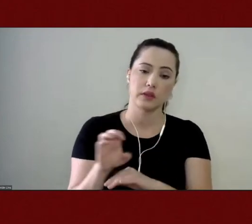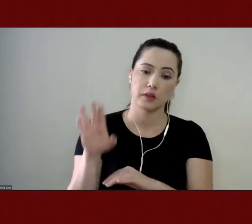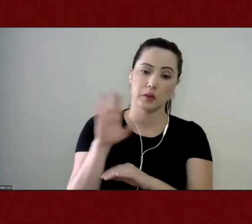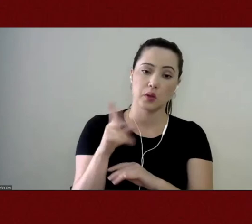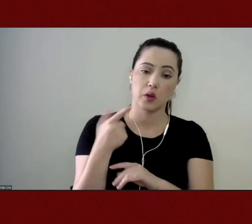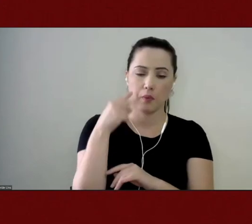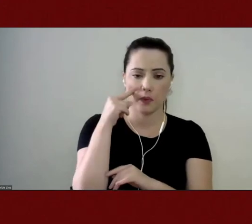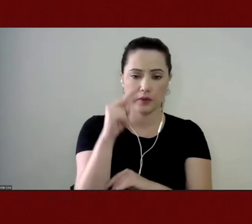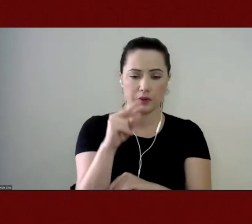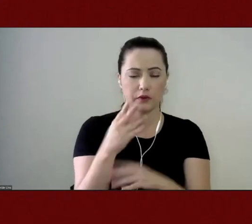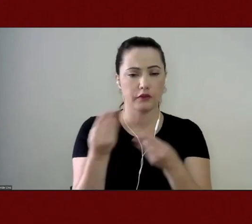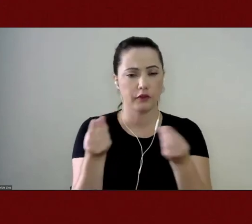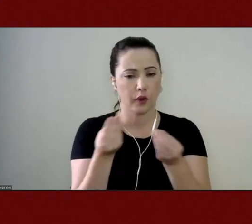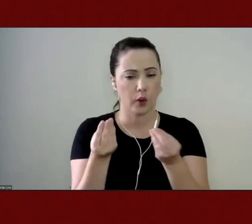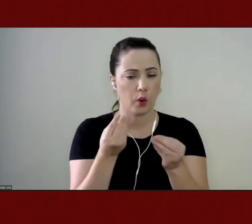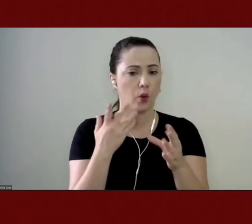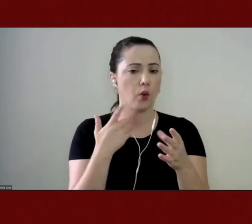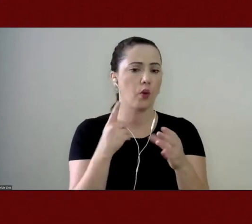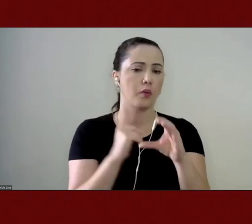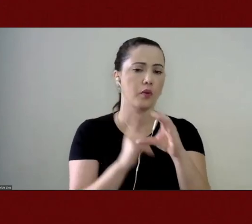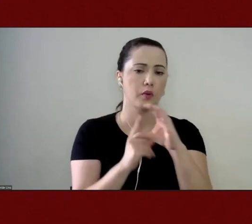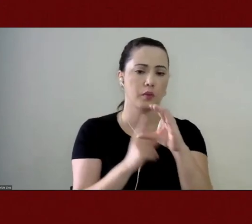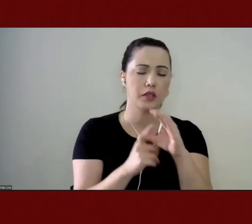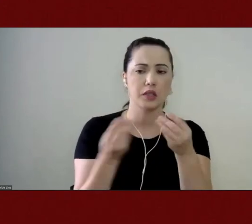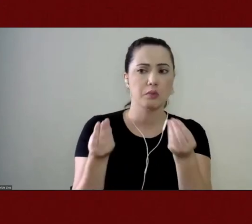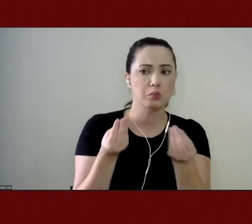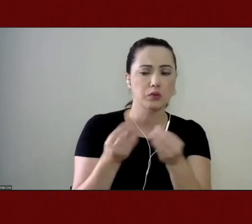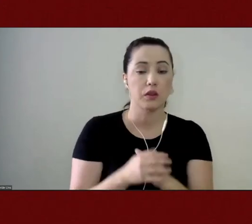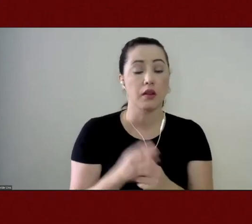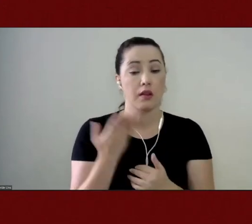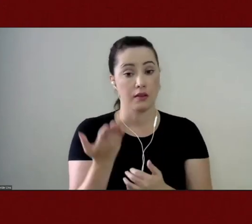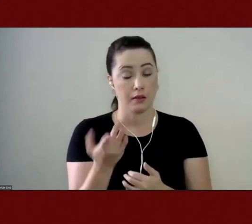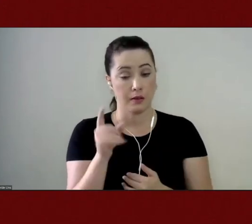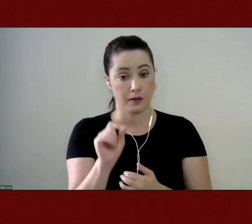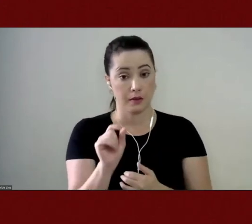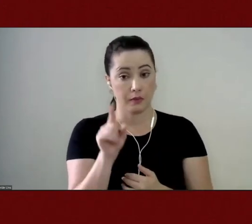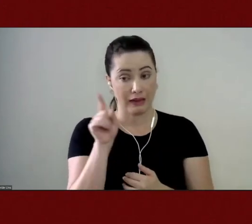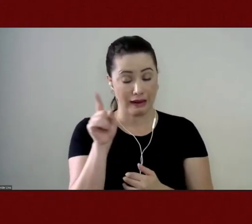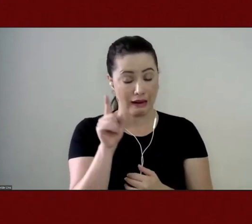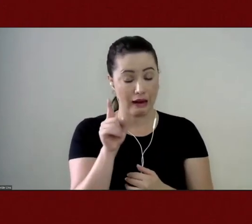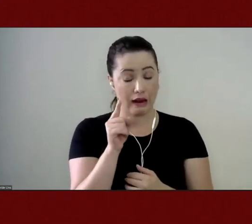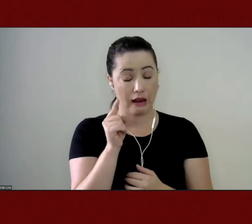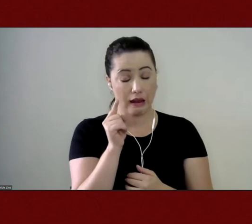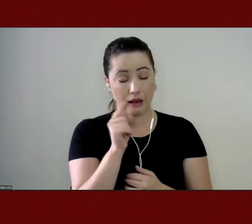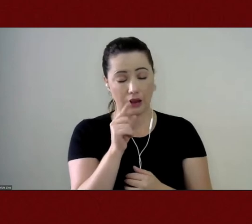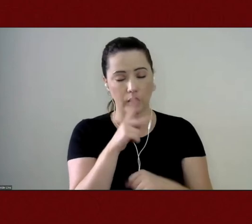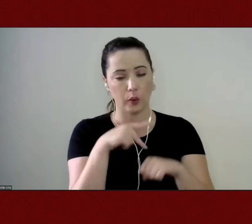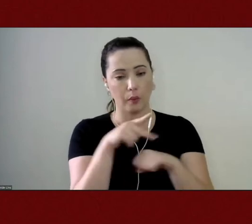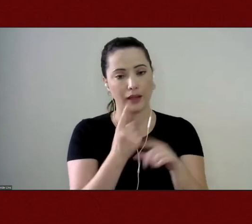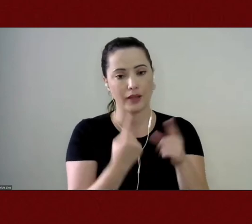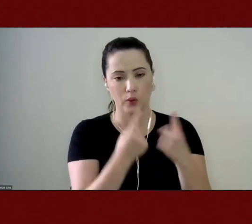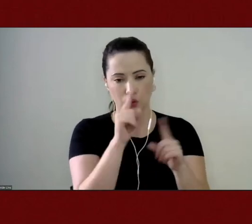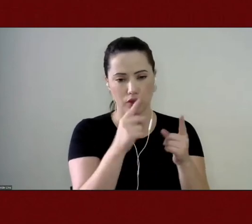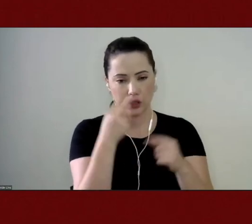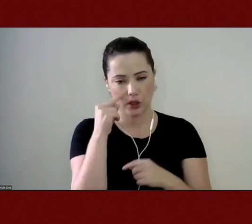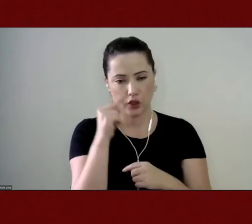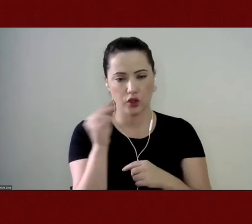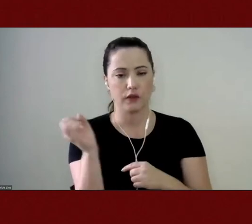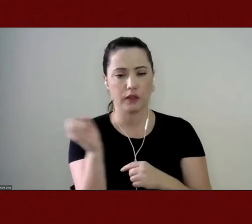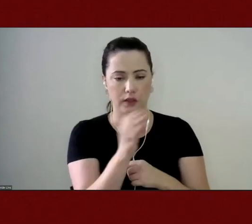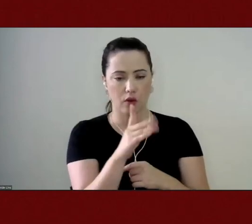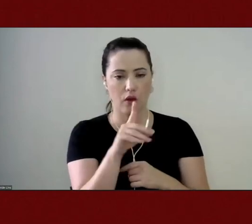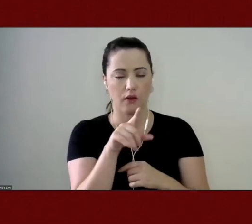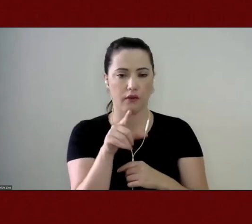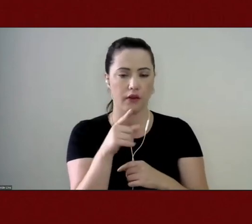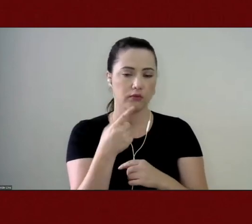Essa linha, porém, na América Latina, é experimentada principalmente no Chile, enquanto que no Brasil, depois da